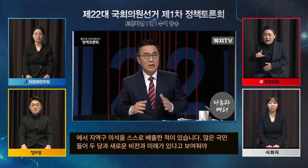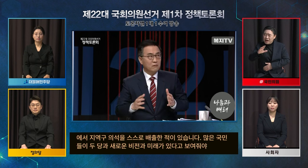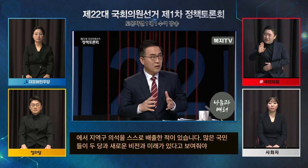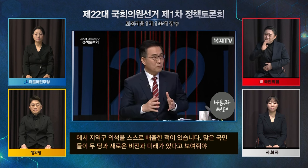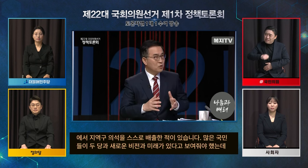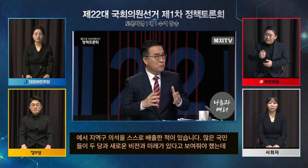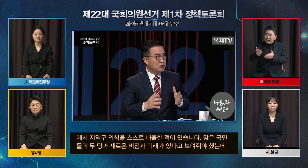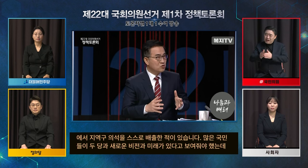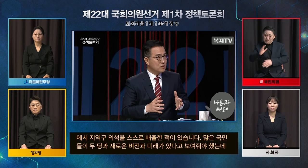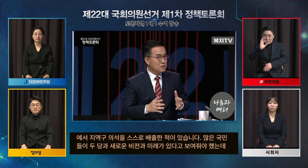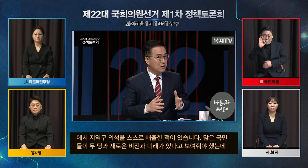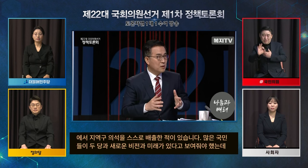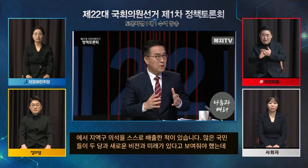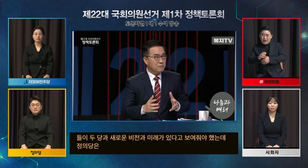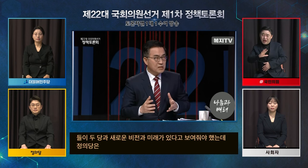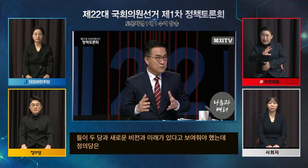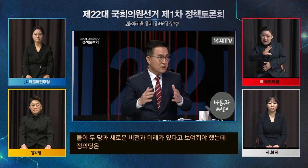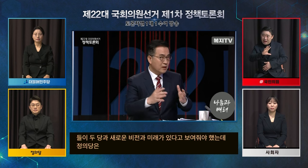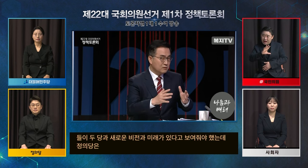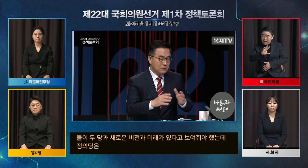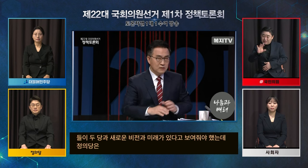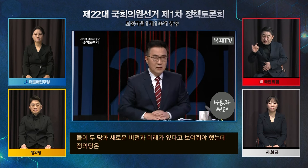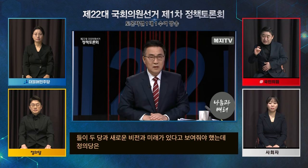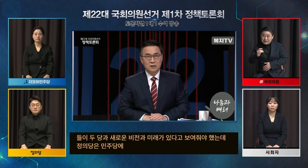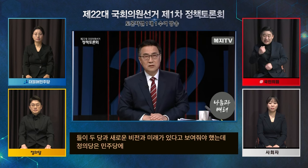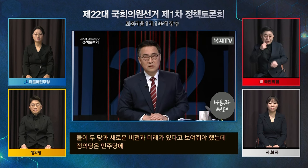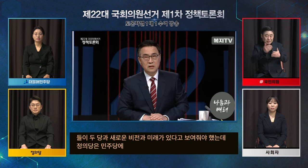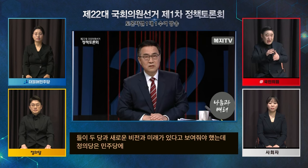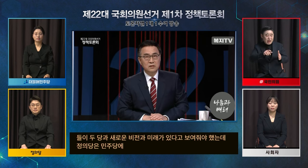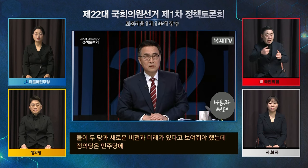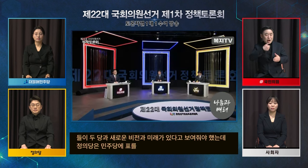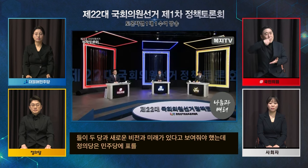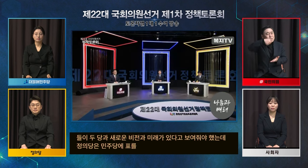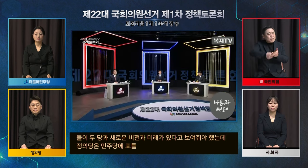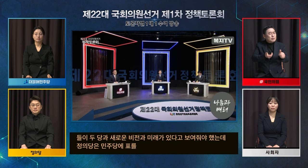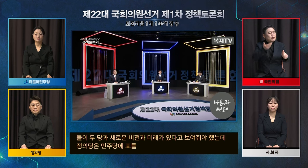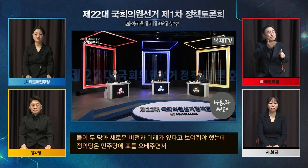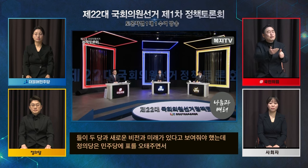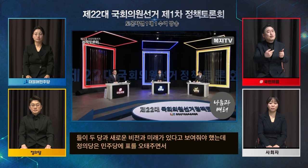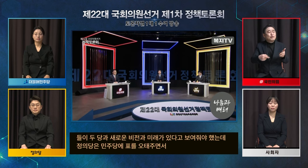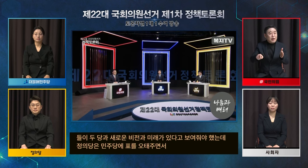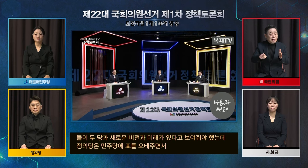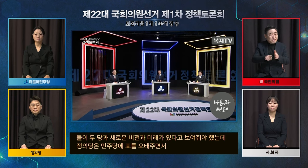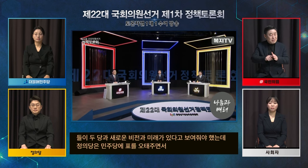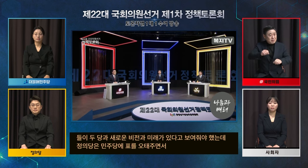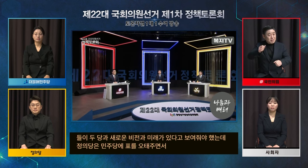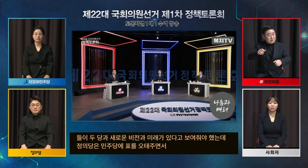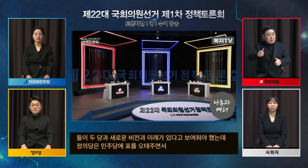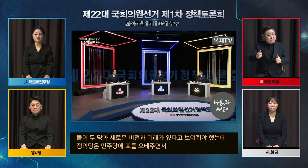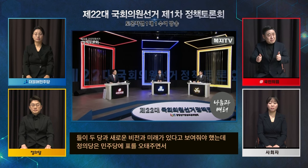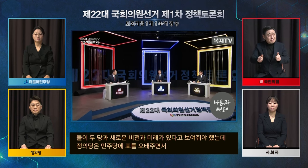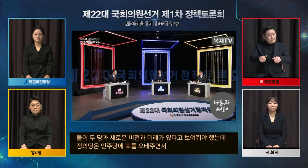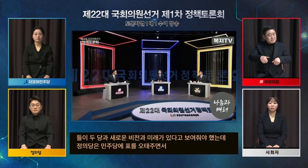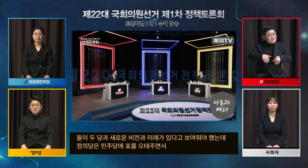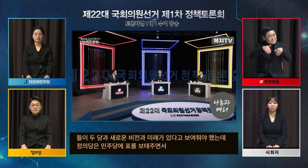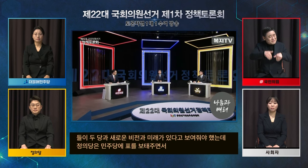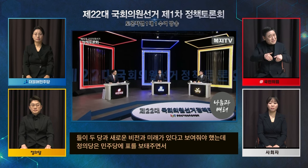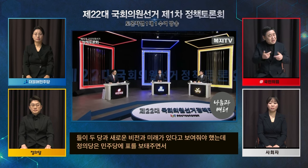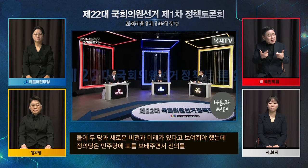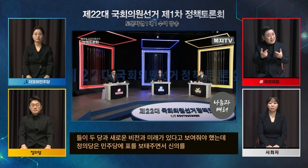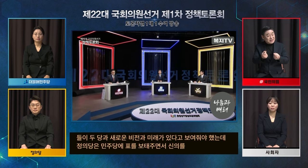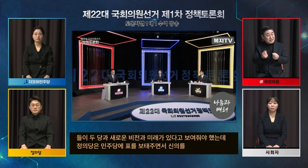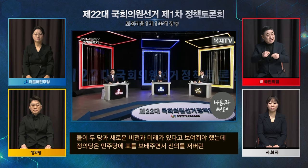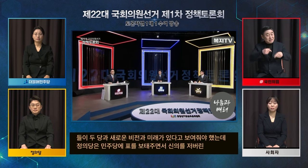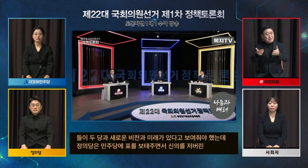민주당의 표를 보태주면서 180석의 어떤 절대 의석을 보태주기 위해서 행동하면서 그런 신의를 저버린 적도 있습니다.